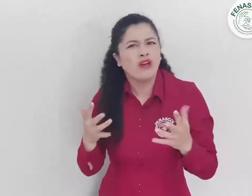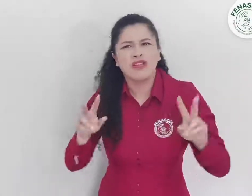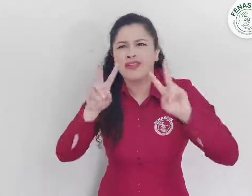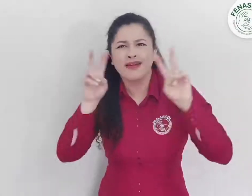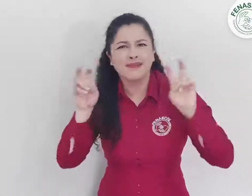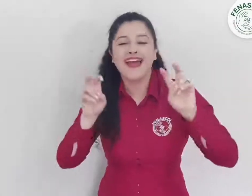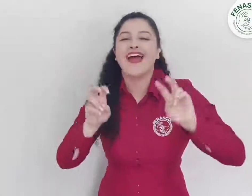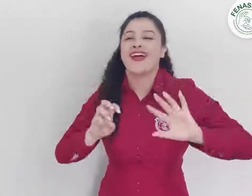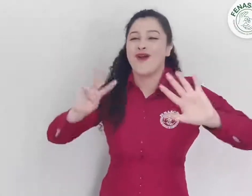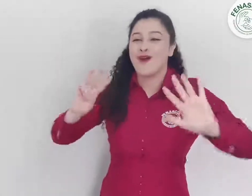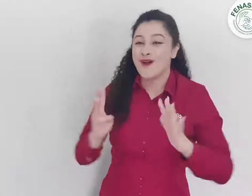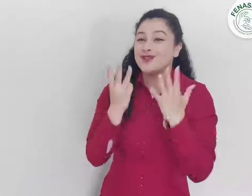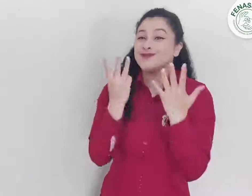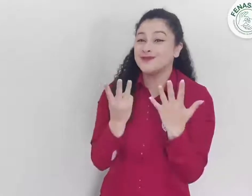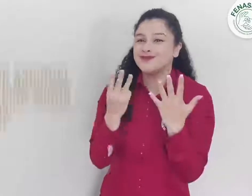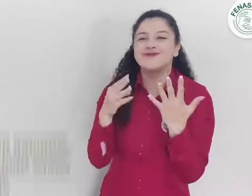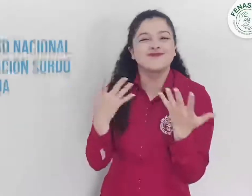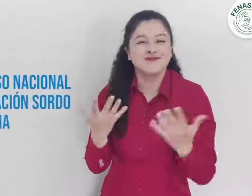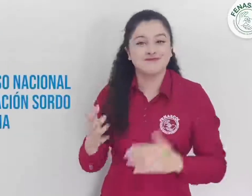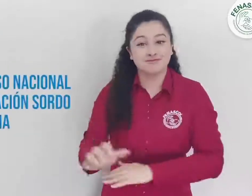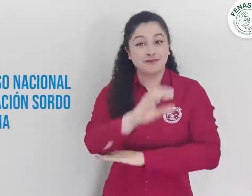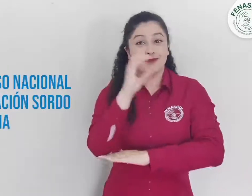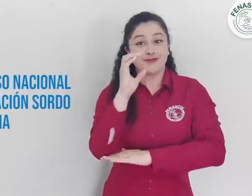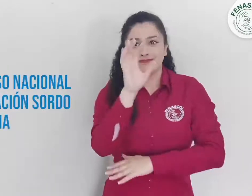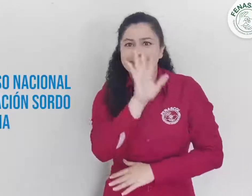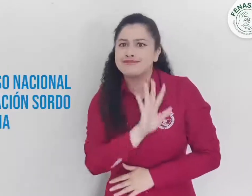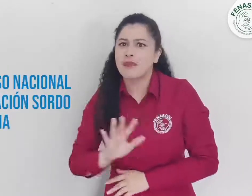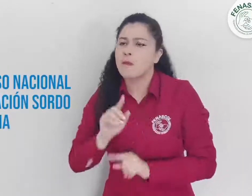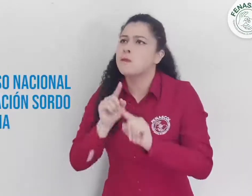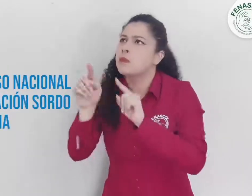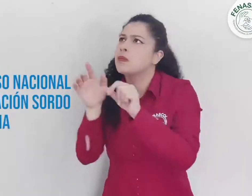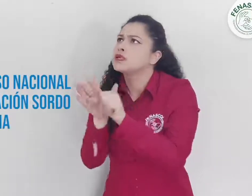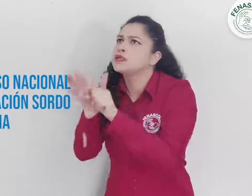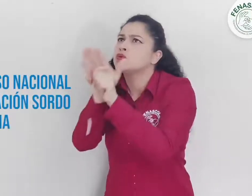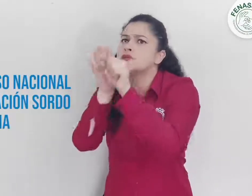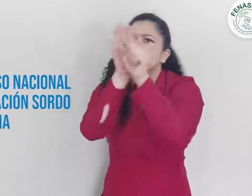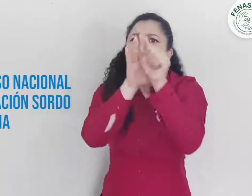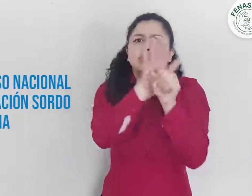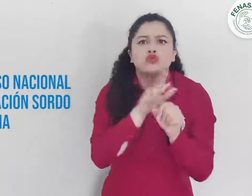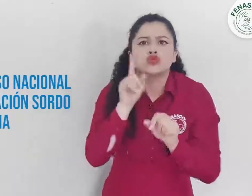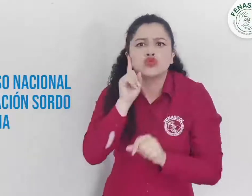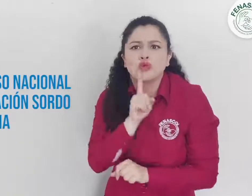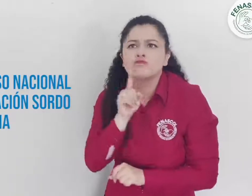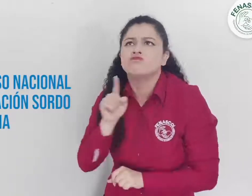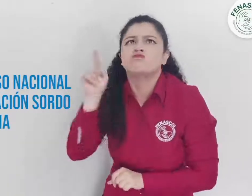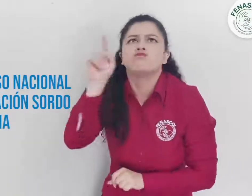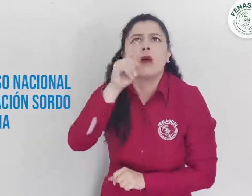que es el octavo congreso de la situación del sordo en colombia